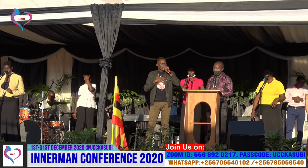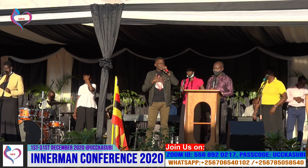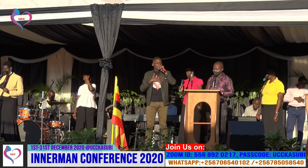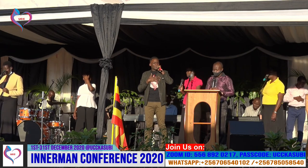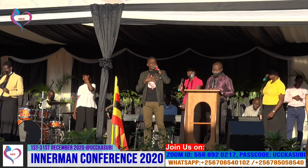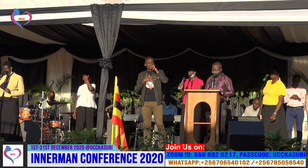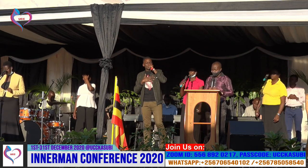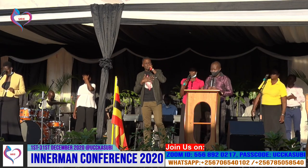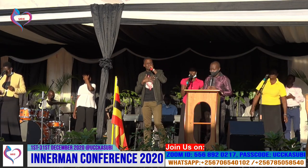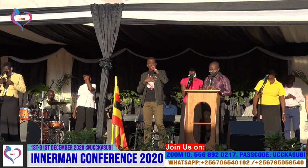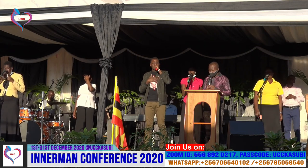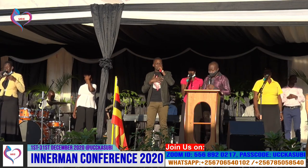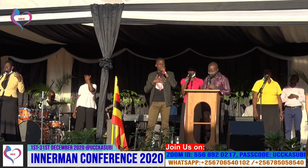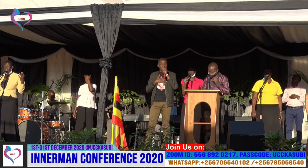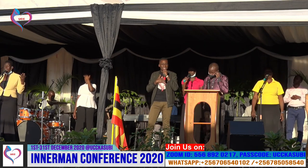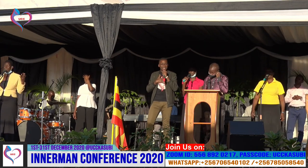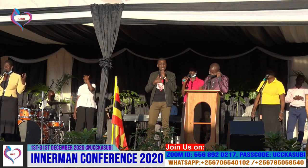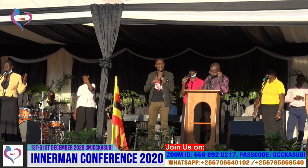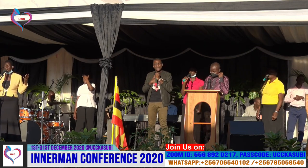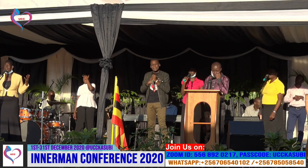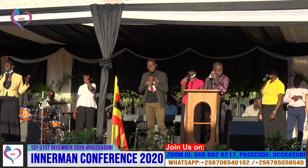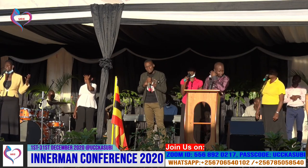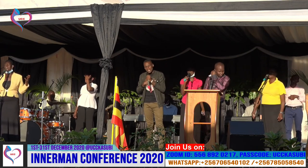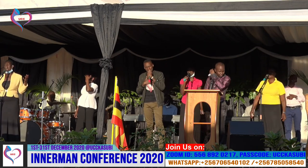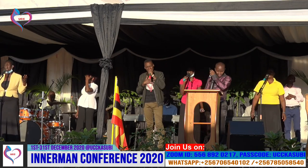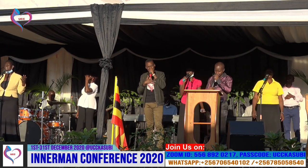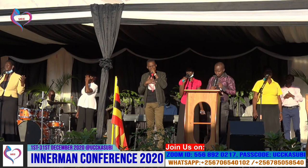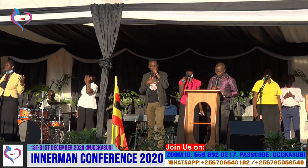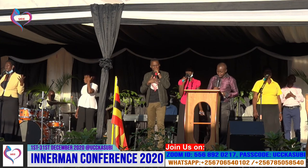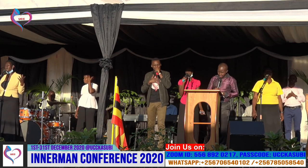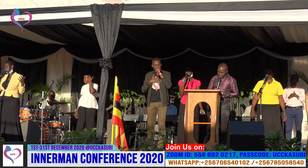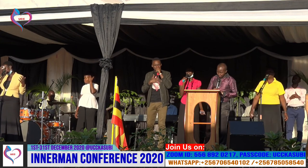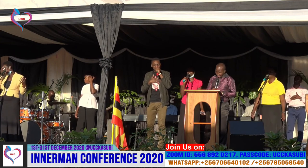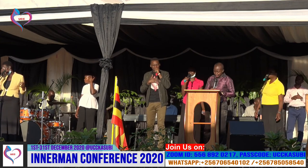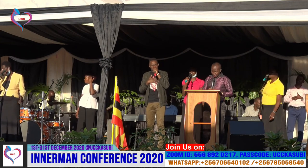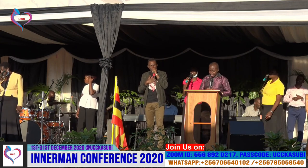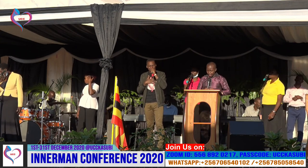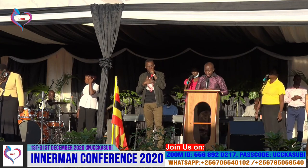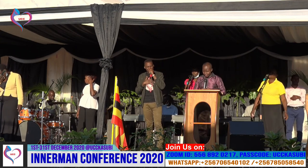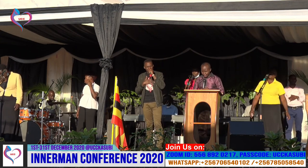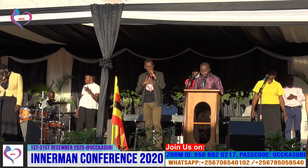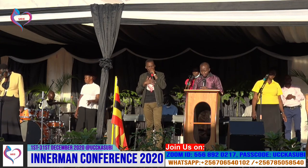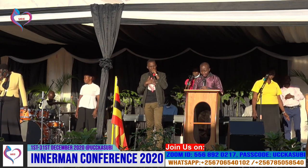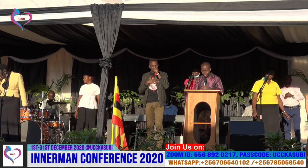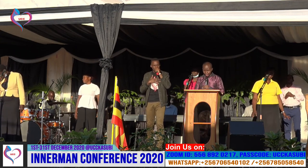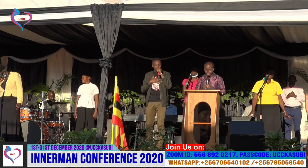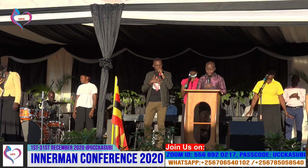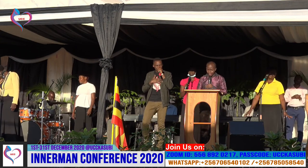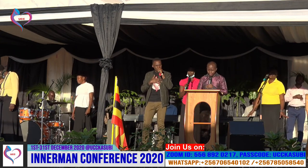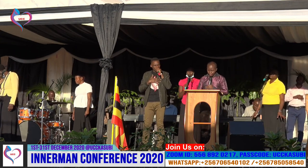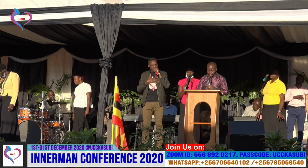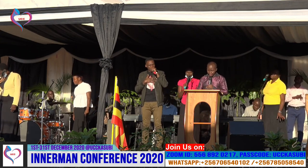Yamba tata, yamba manye nti woli. Manye manye,